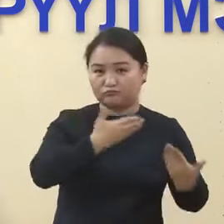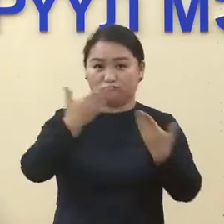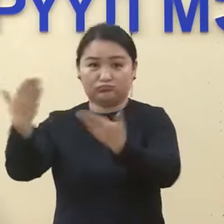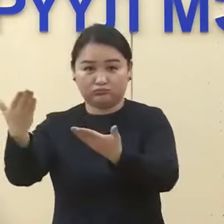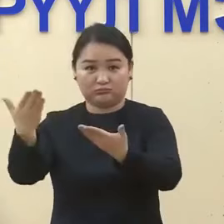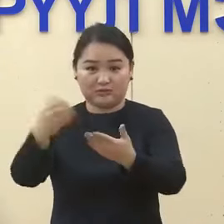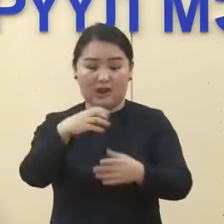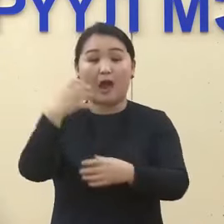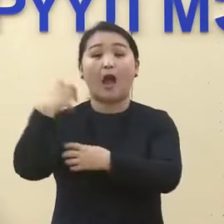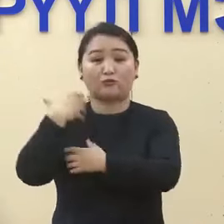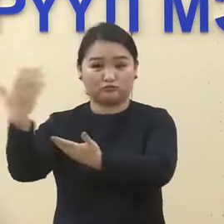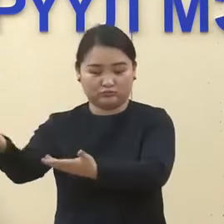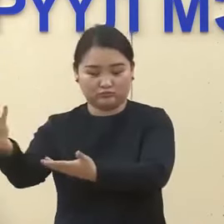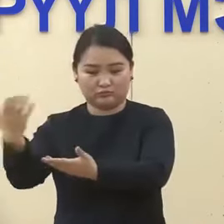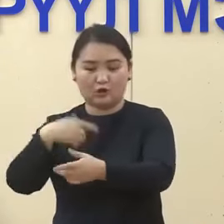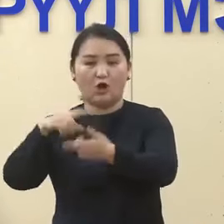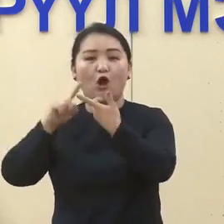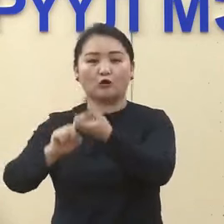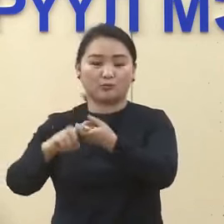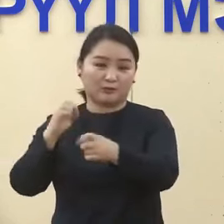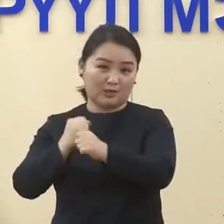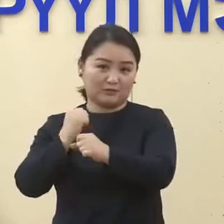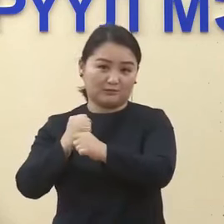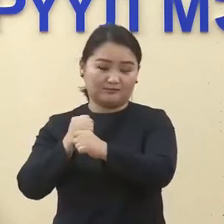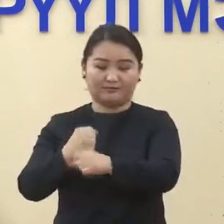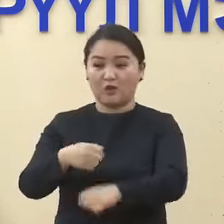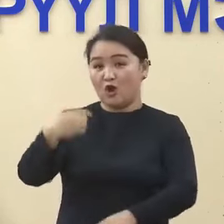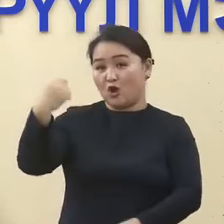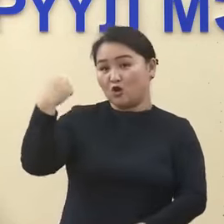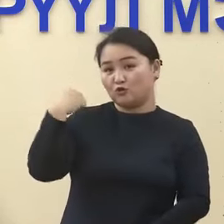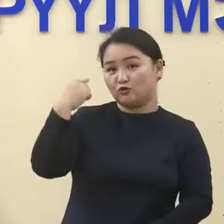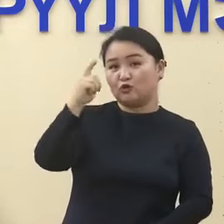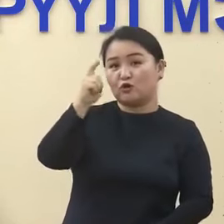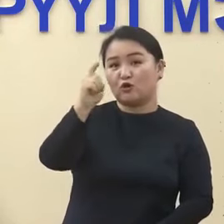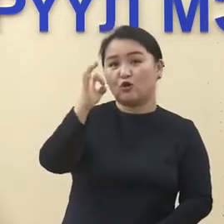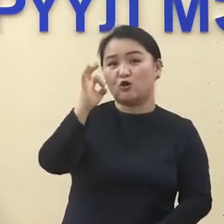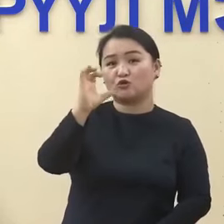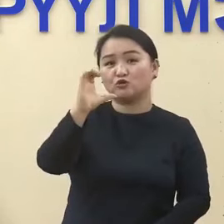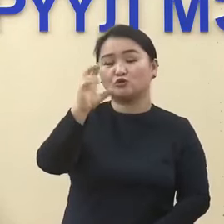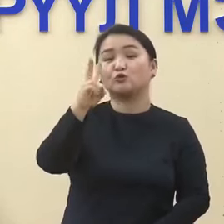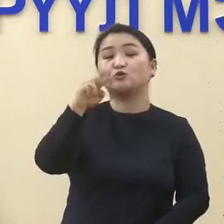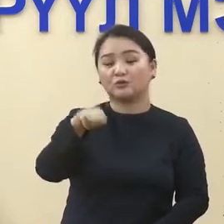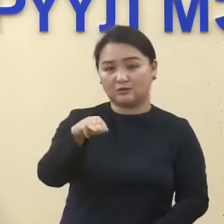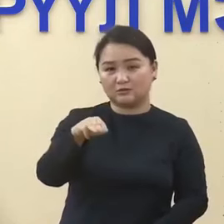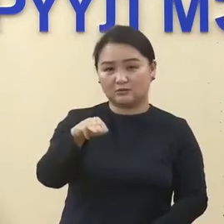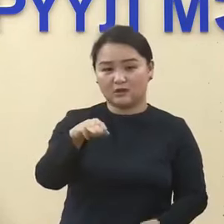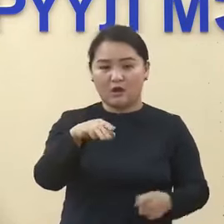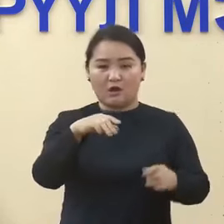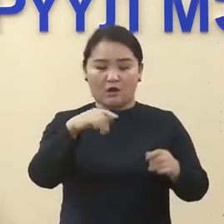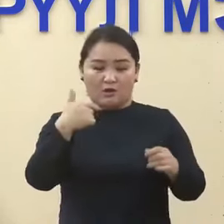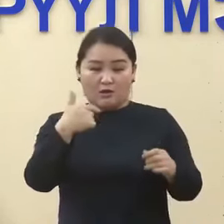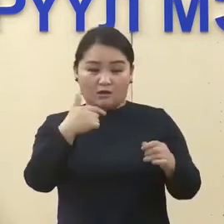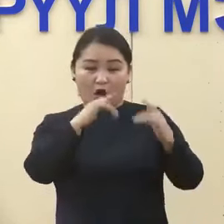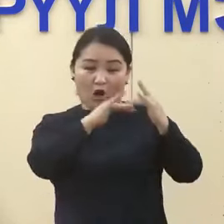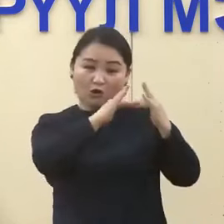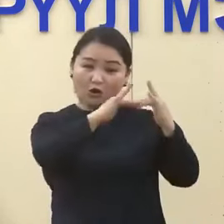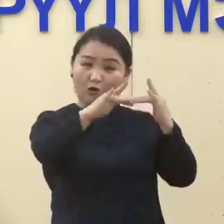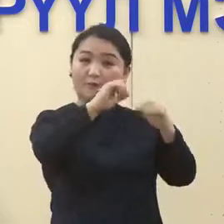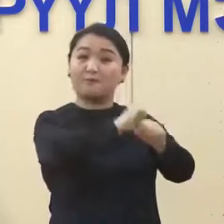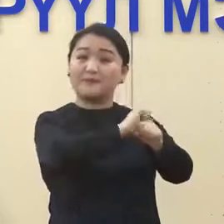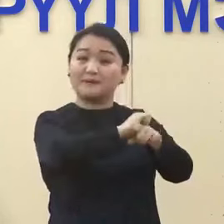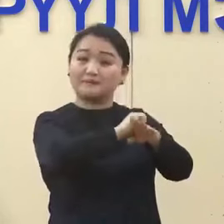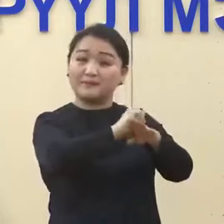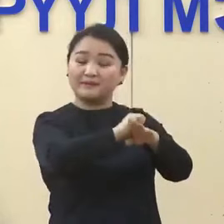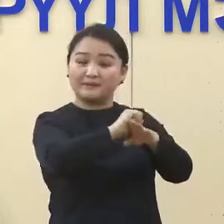халдвар төвшин судлын үндэсний төвдөр өчтөр бол бид нар ороон гаргаж Сөүлэс ирэх хүмүүсээ авсан. За